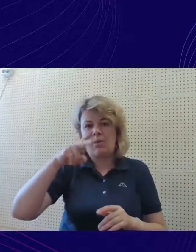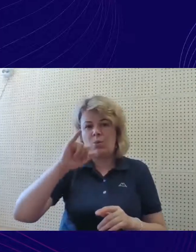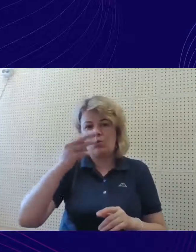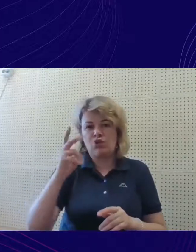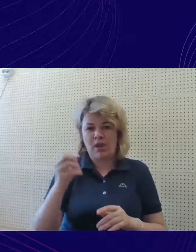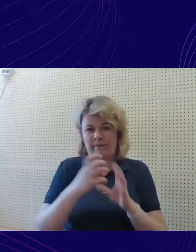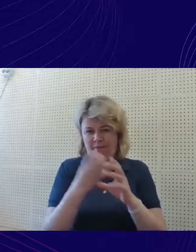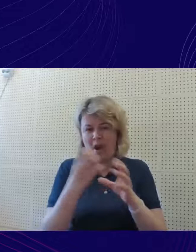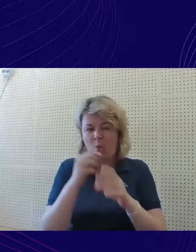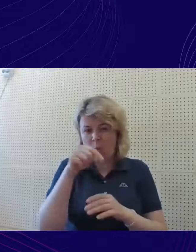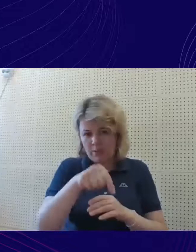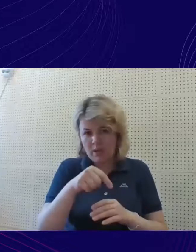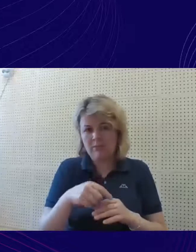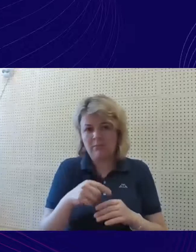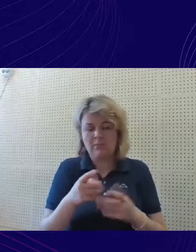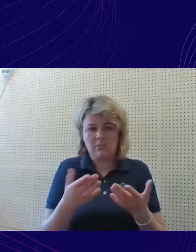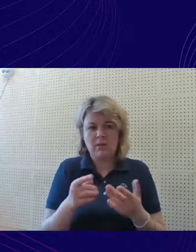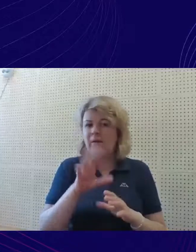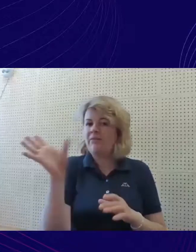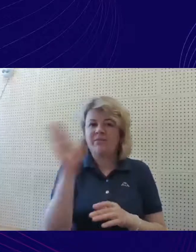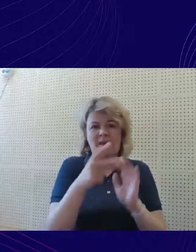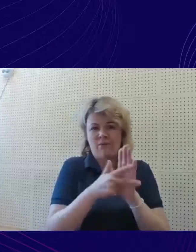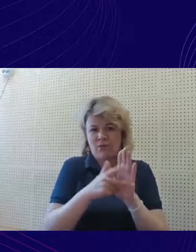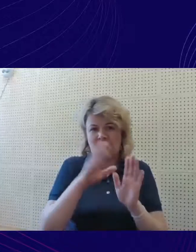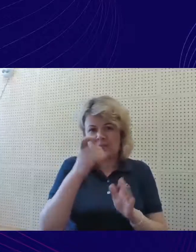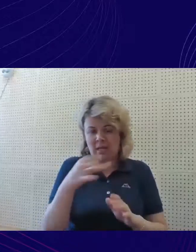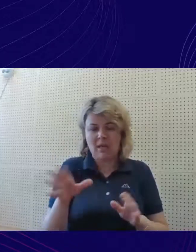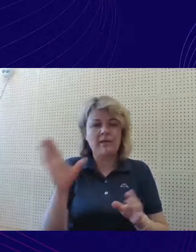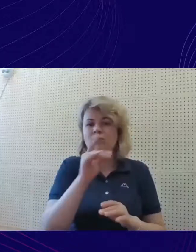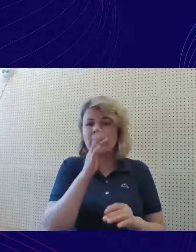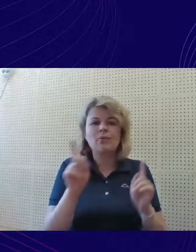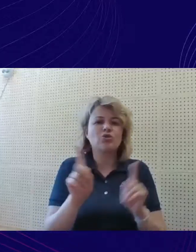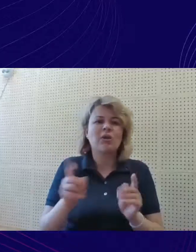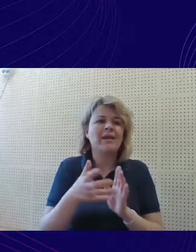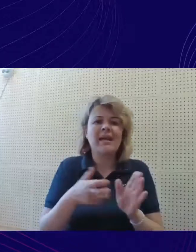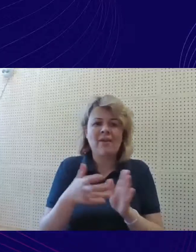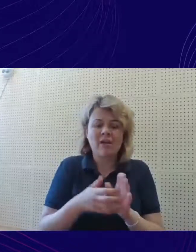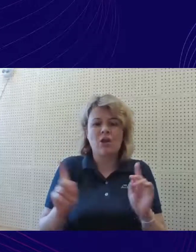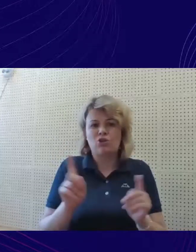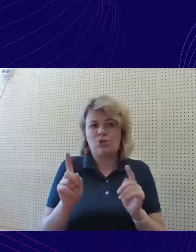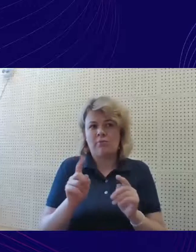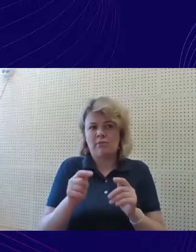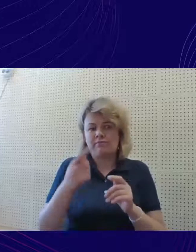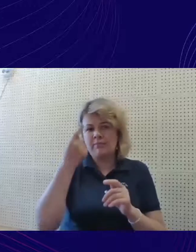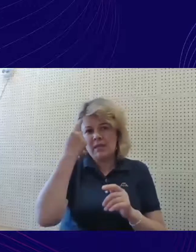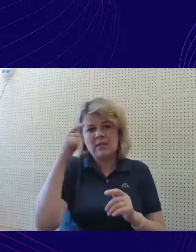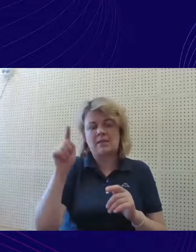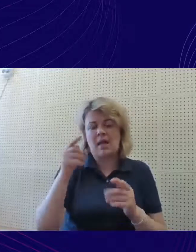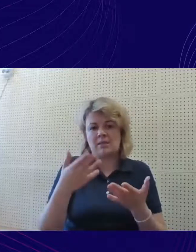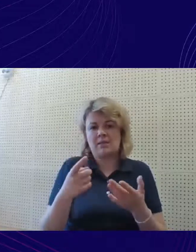же вагон, и все время чего-то не хватало для того, чтобы создать и визуальное,